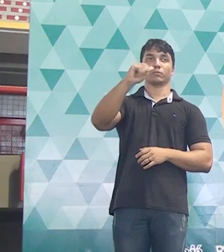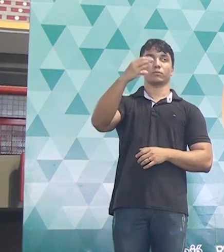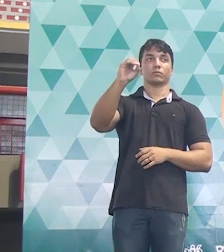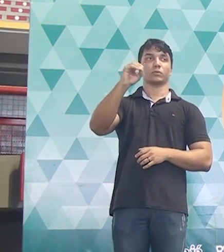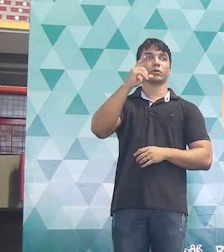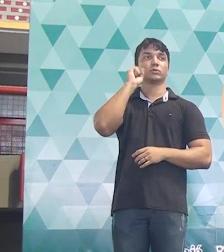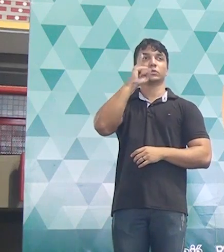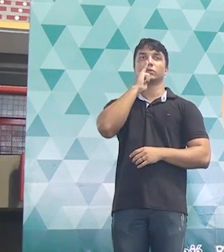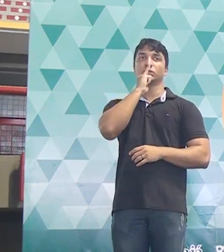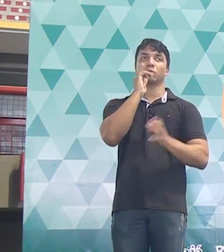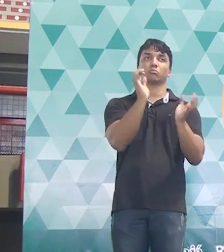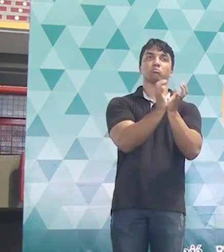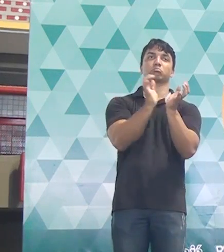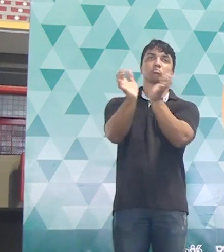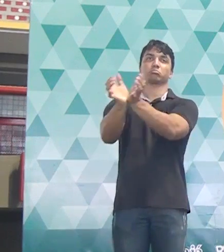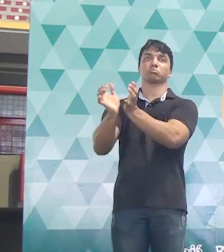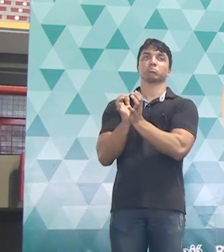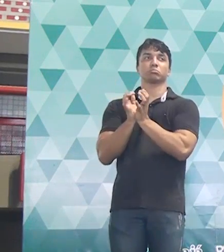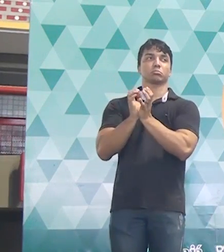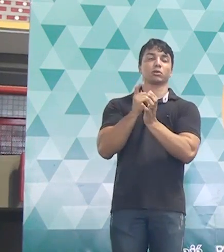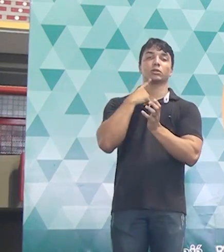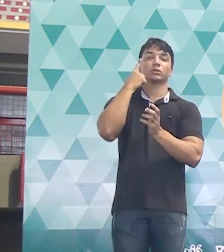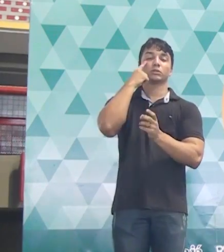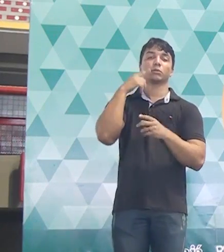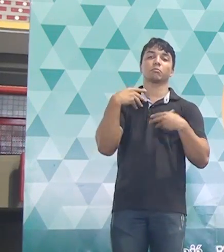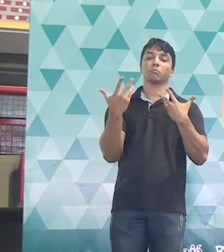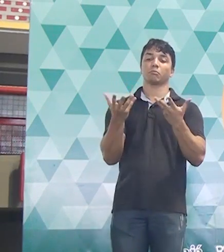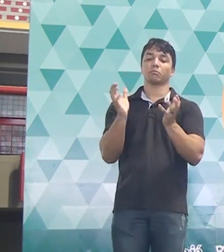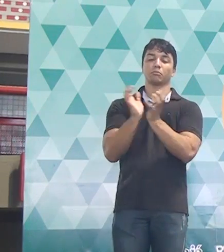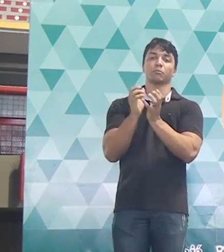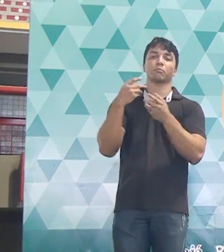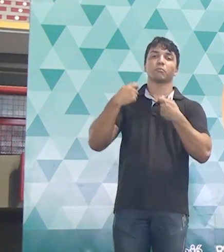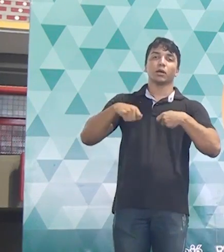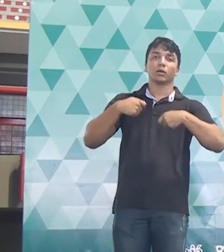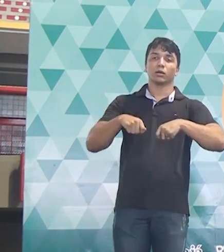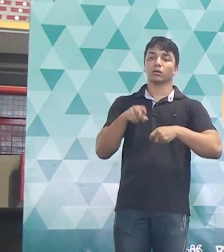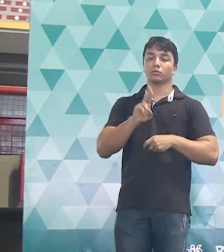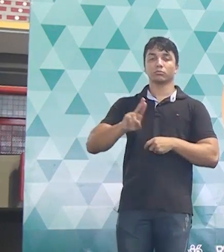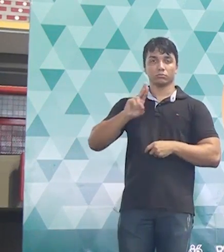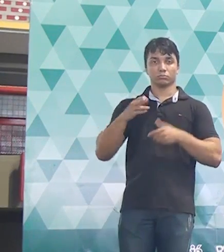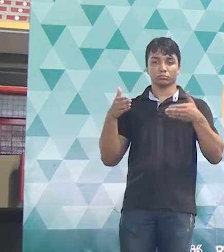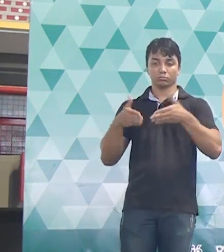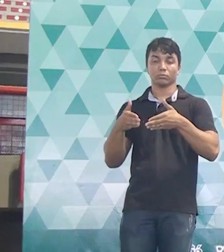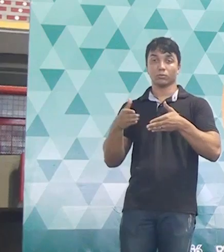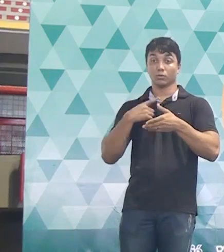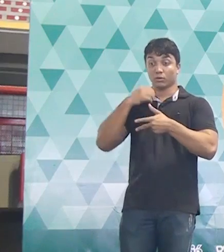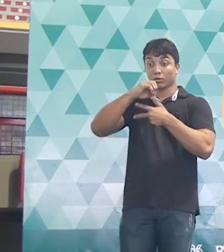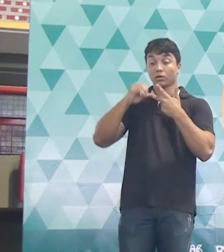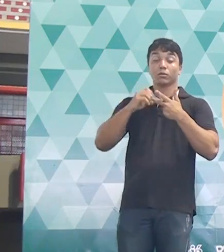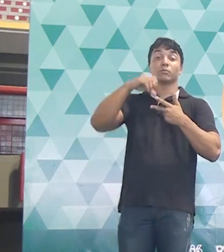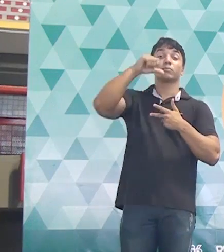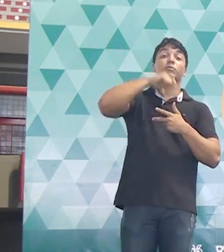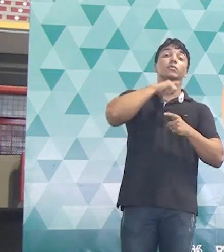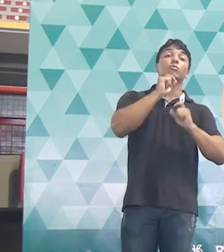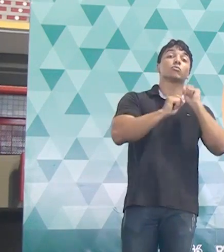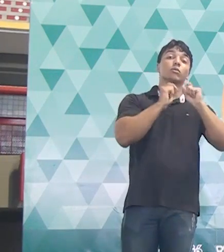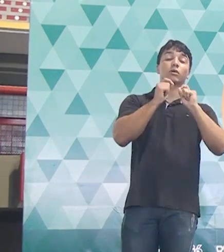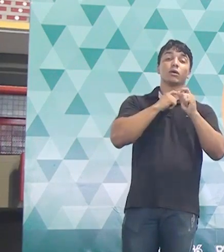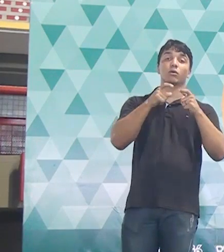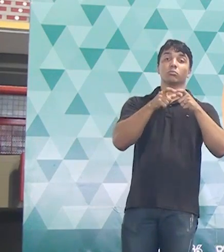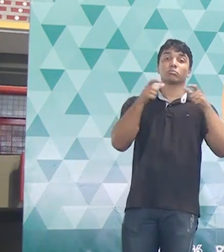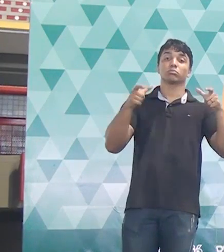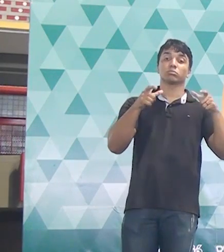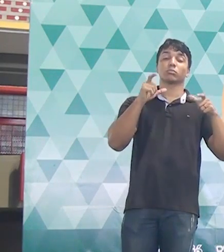ácido corretamente que você entende para que ele serve. E o que o Enem mais cobra sobre ácidos é